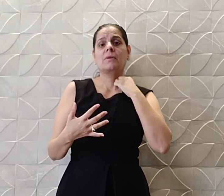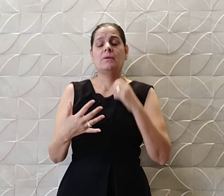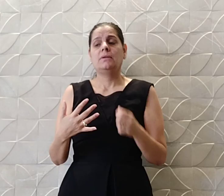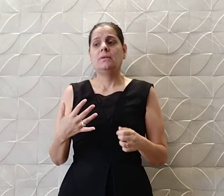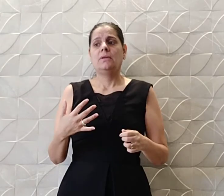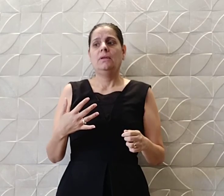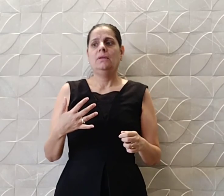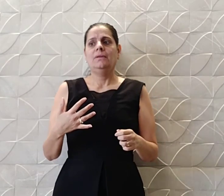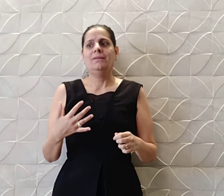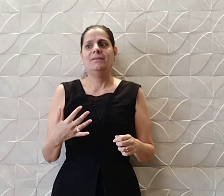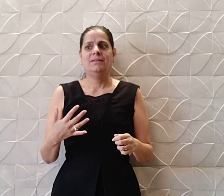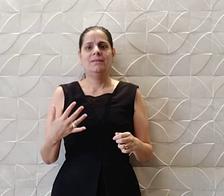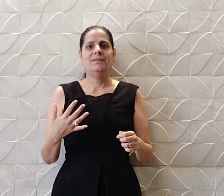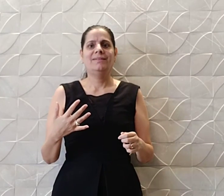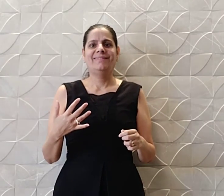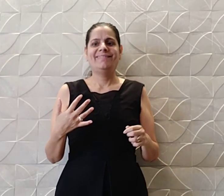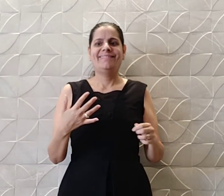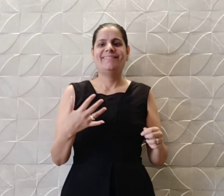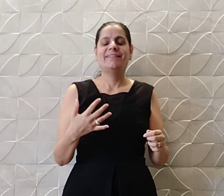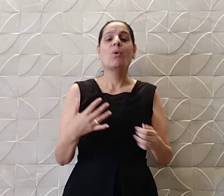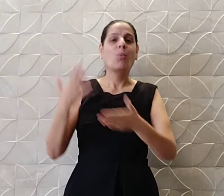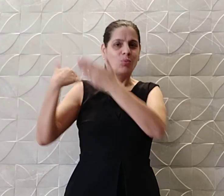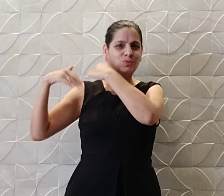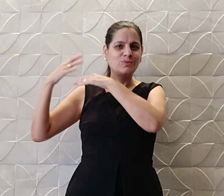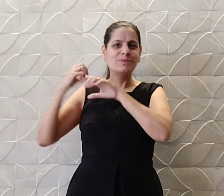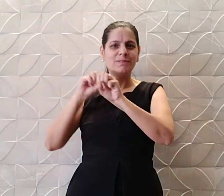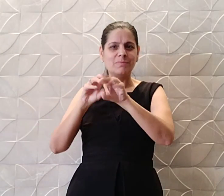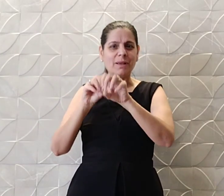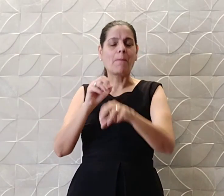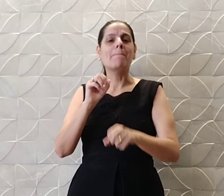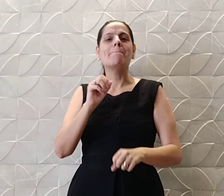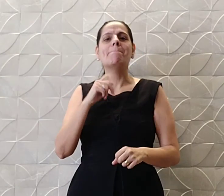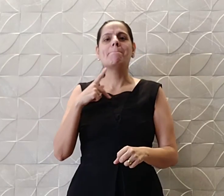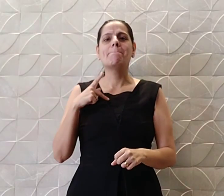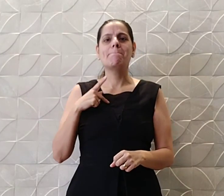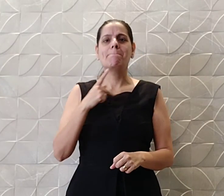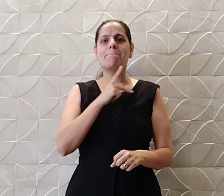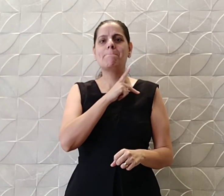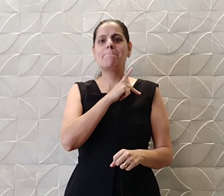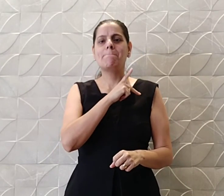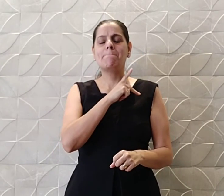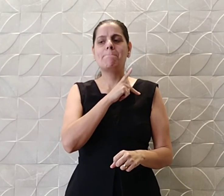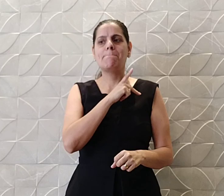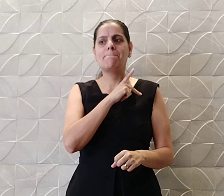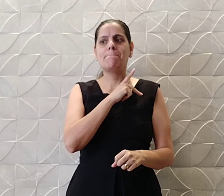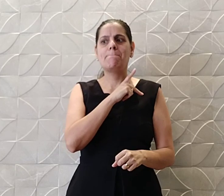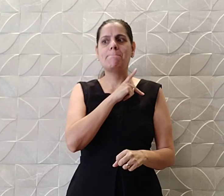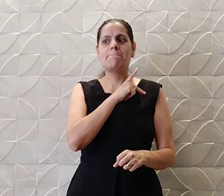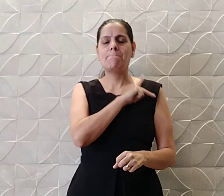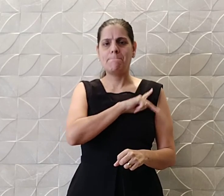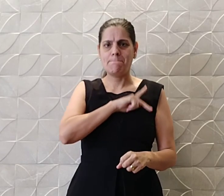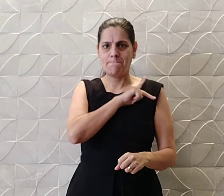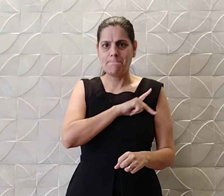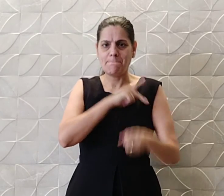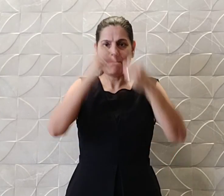tratado no último sermão, Paulo agora faz uma explanação do plano de salvação de